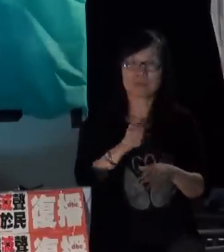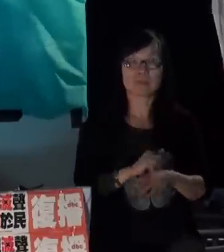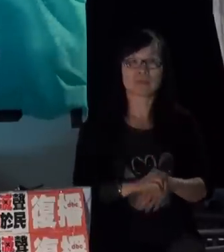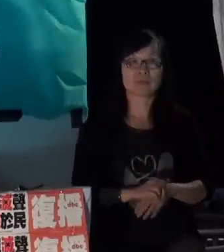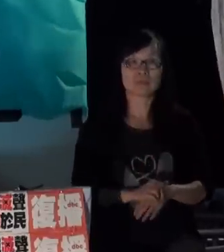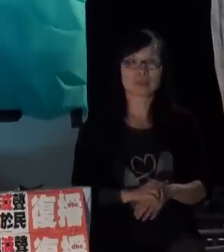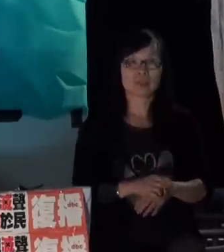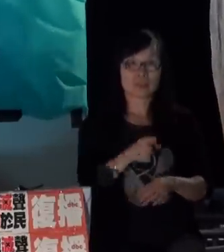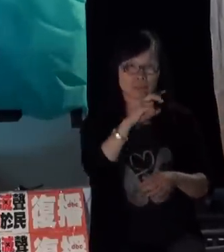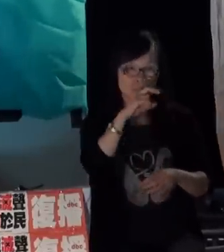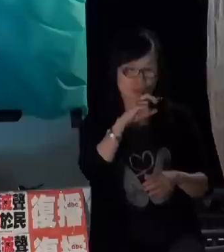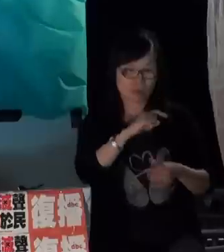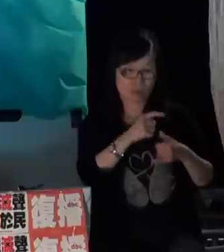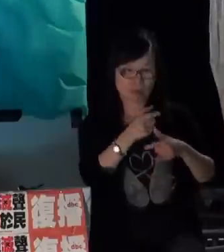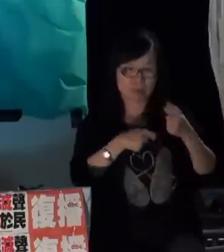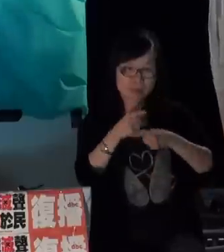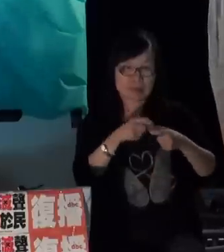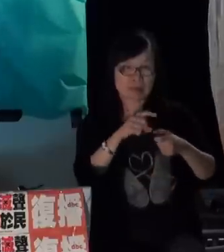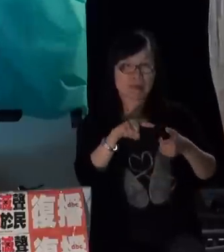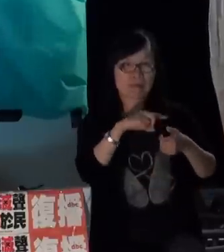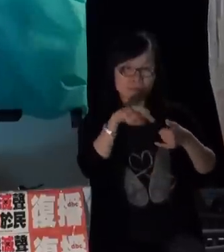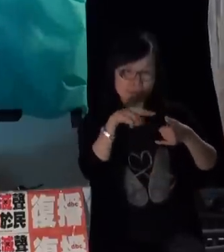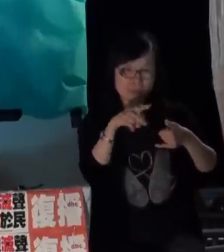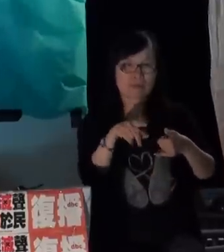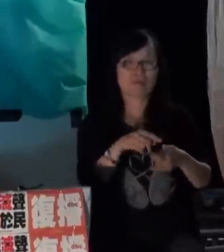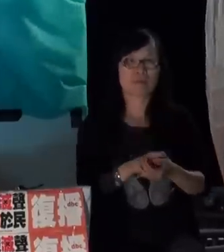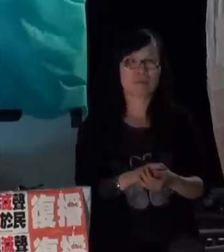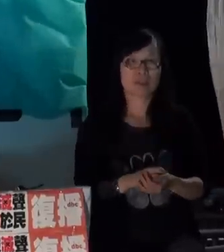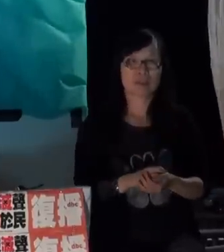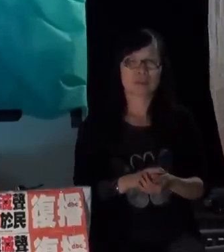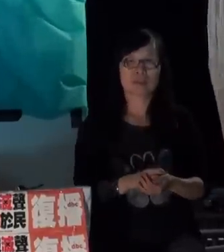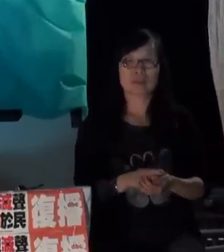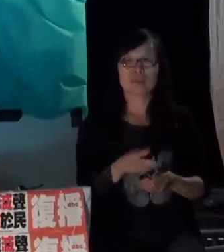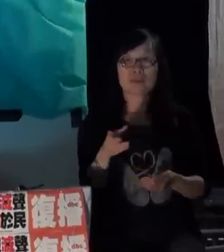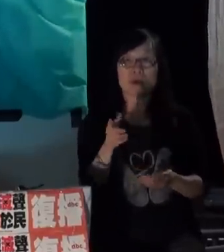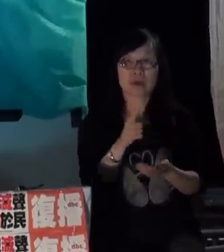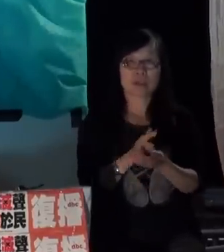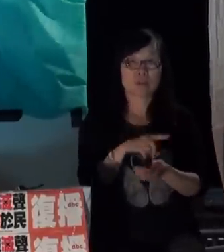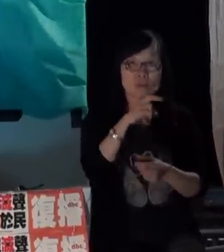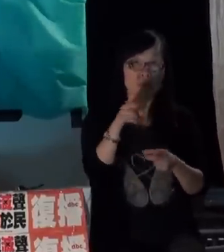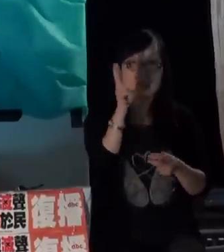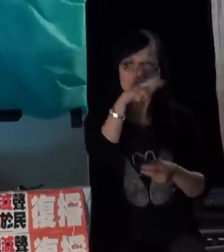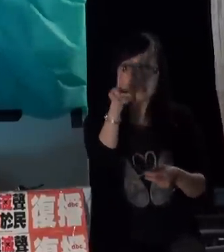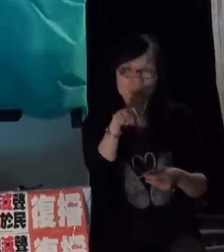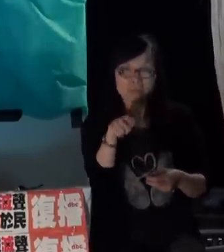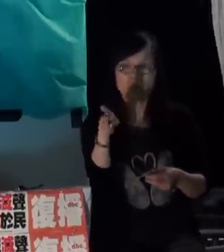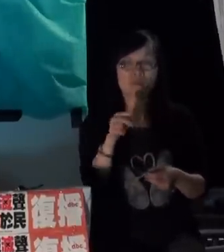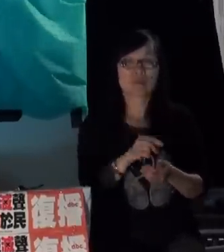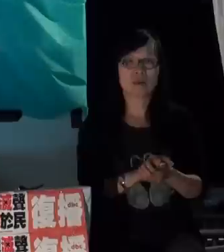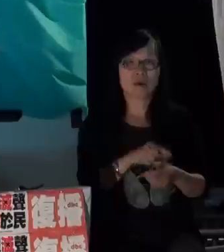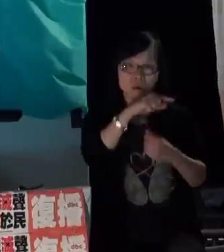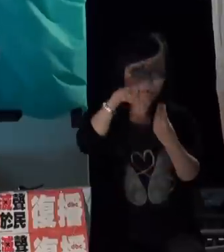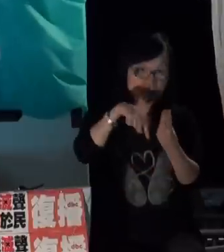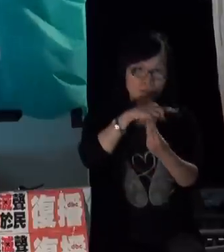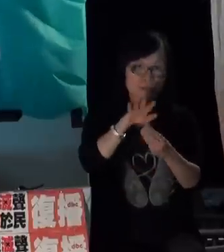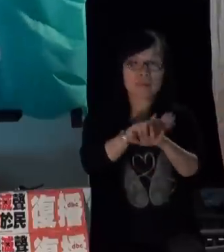咁嘅資產嘅申報，你點搞咧？ 老真攞得要好緊要，要攞你嗰2200嘅老人家，其實環境都唔係